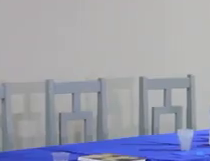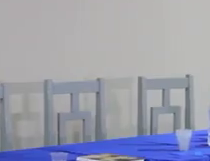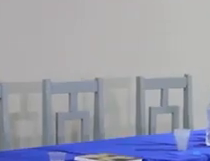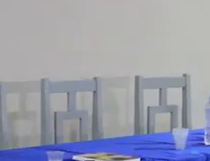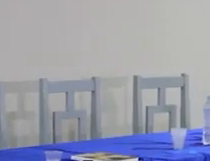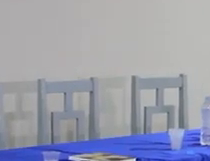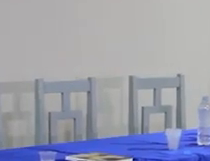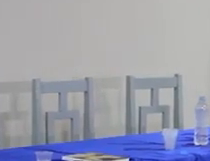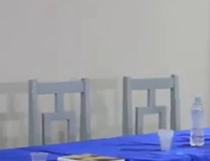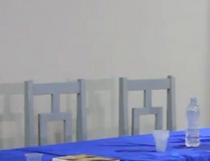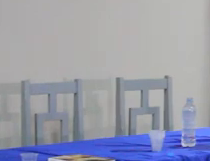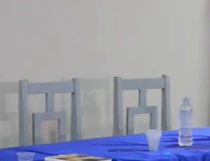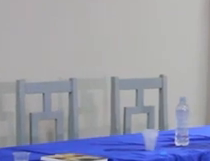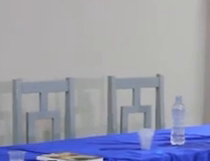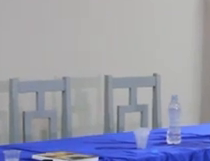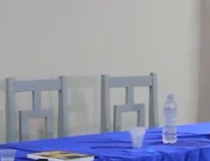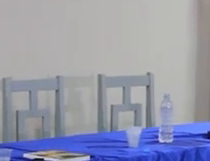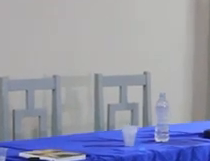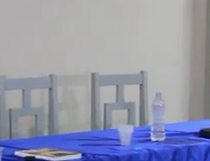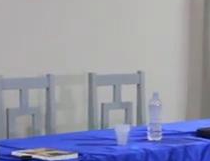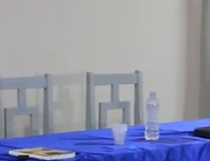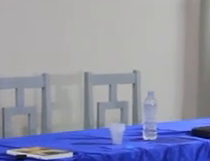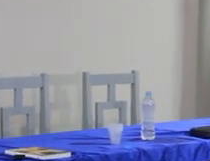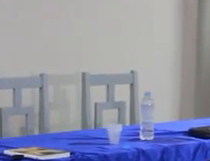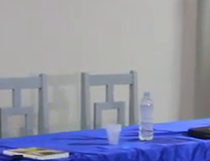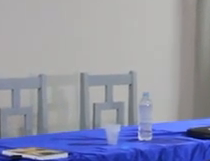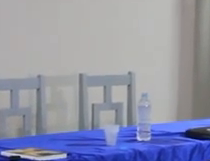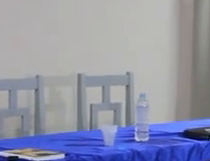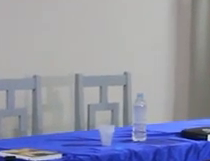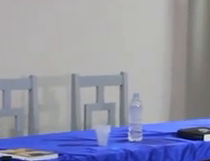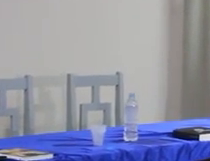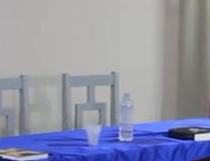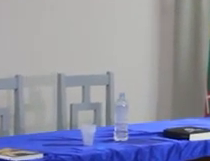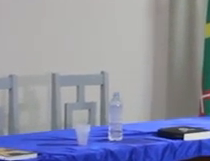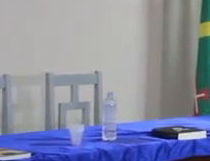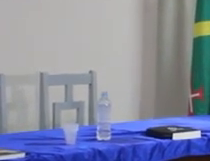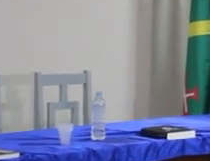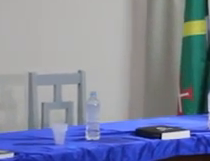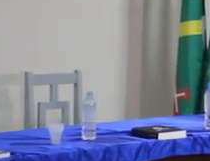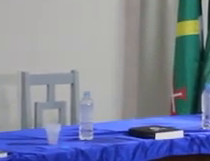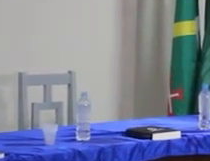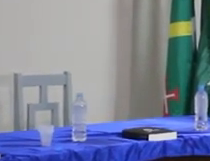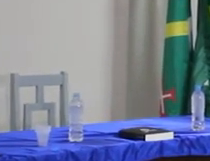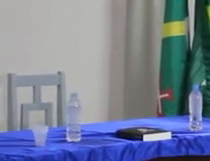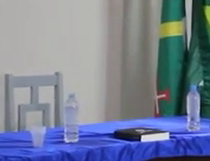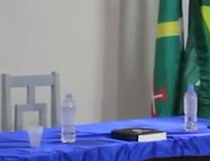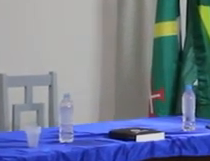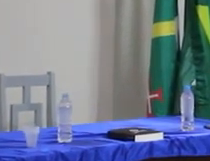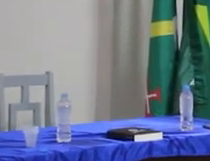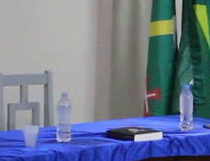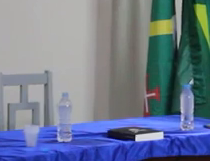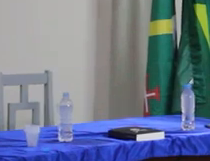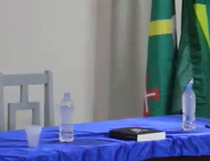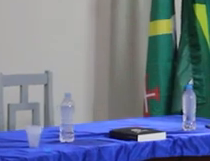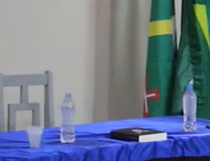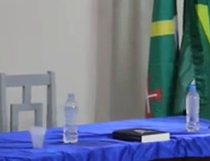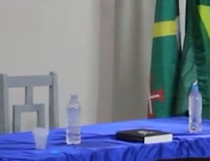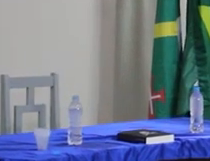digo assim, na segurança de você ter uma aclimatação para papel que se